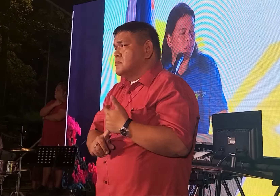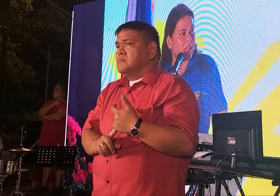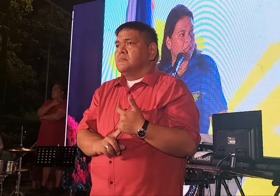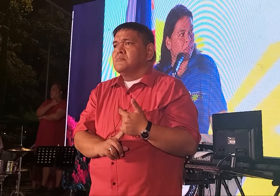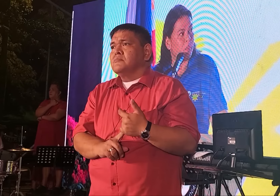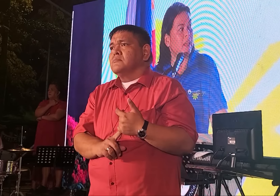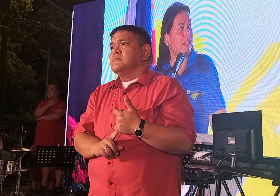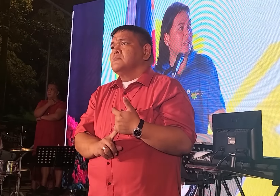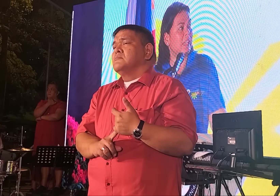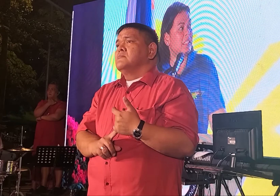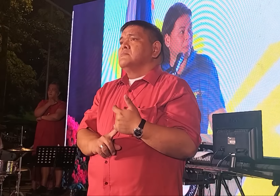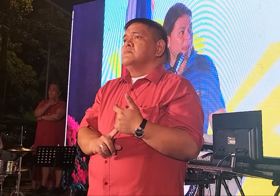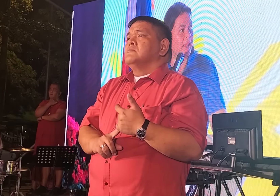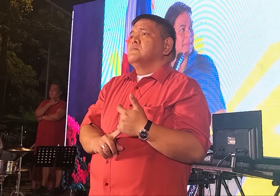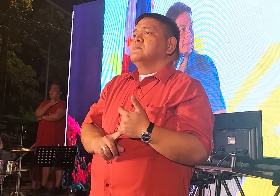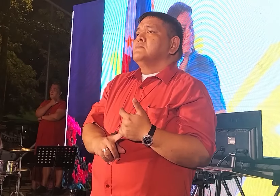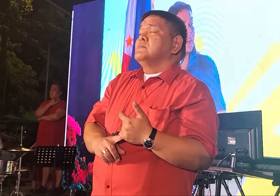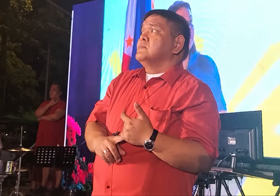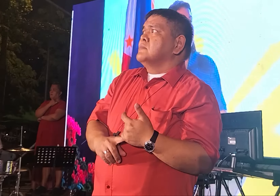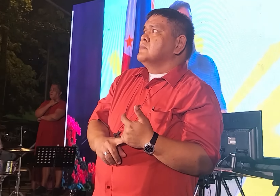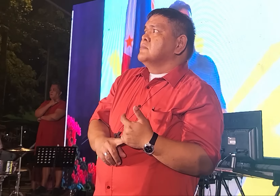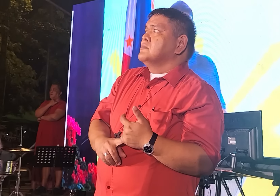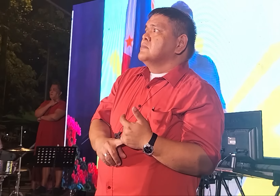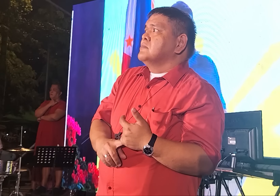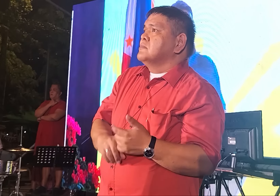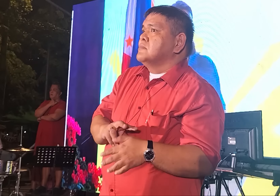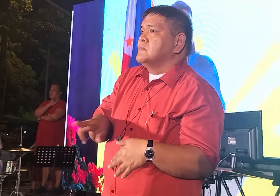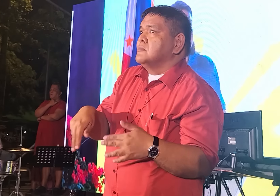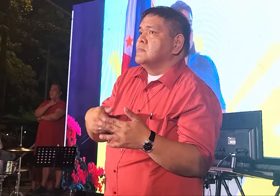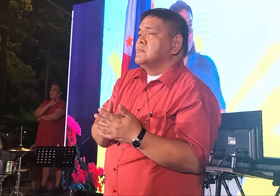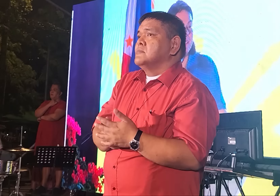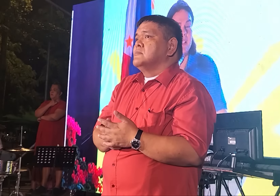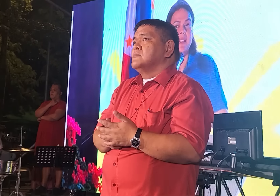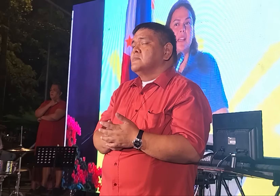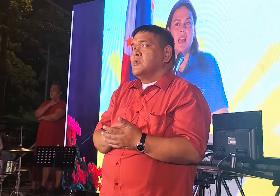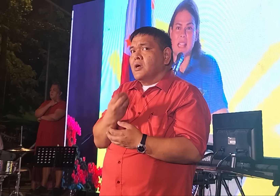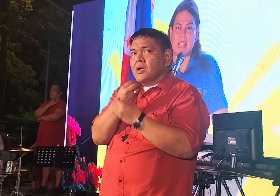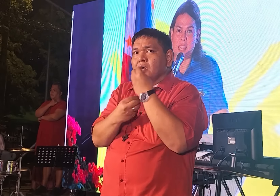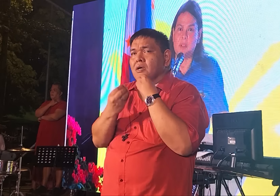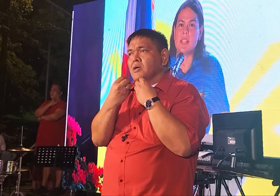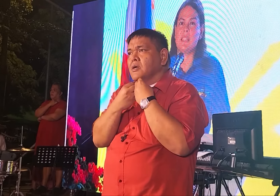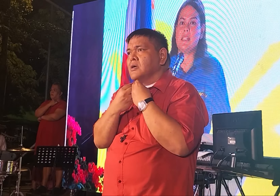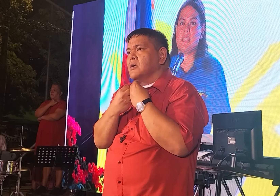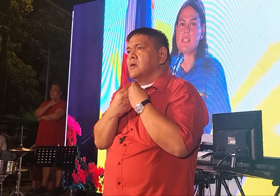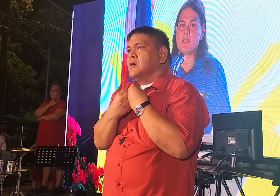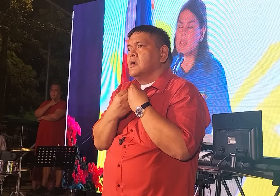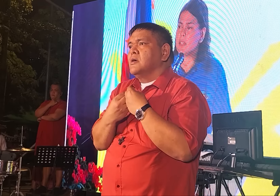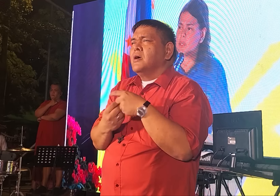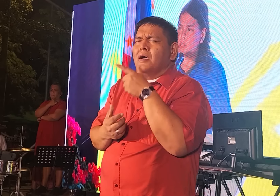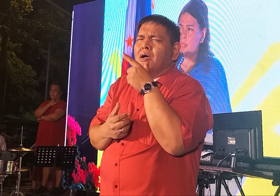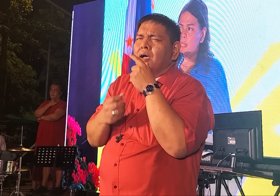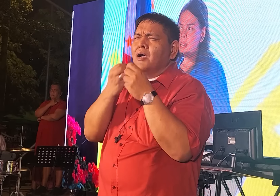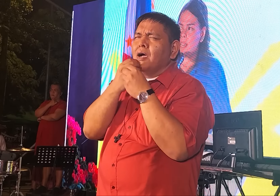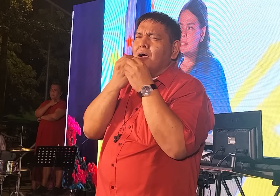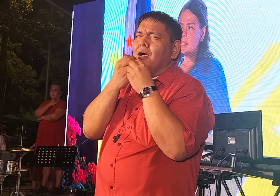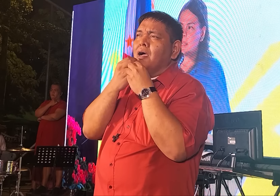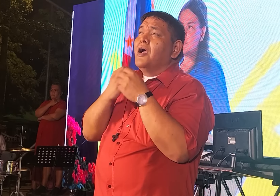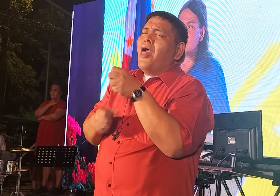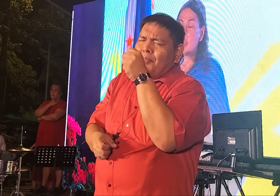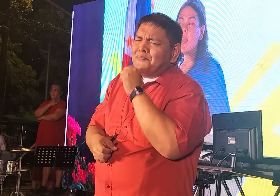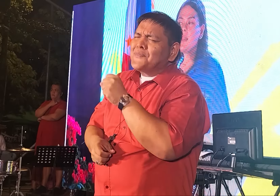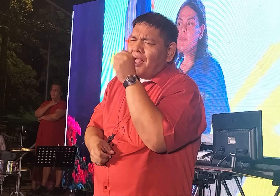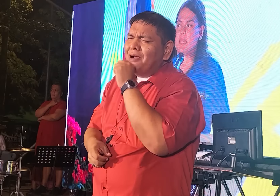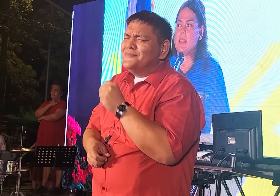kung gusto natin bumili ng Lechiklan, meron pang Lechiklan. At ayaw natin ng Lechiklan, gusto natin ng ice